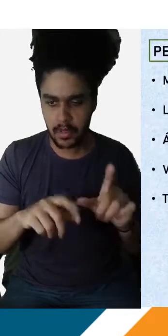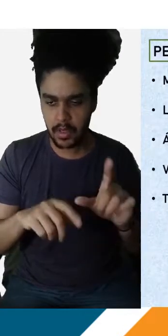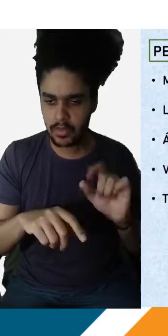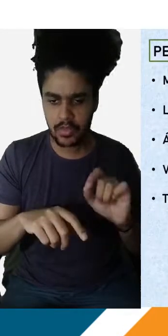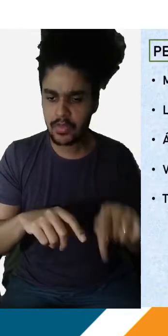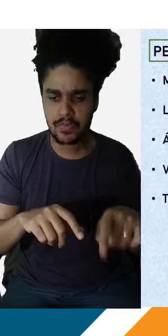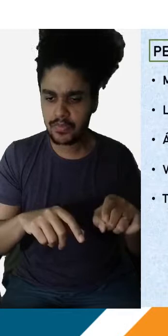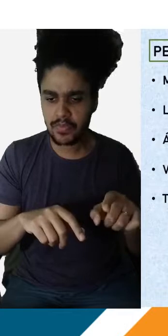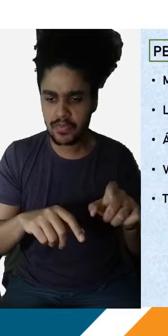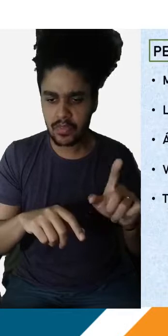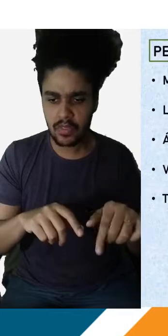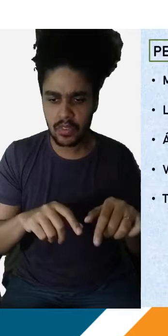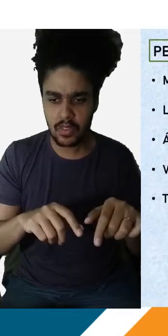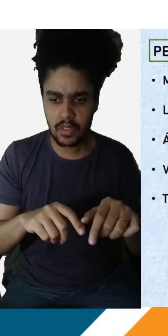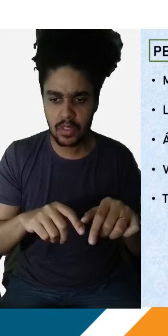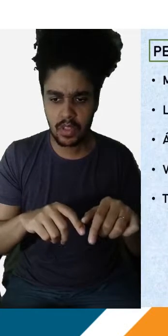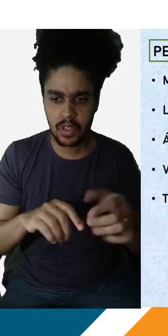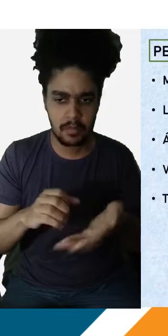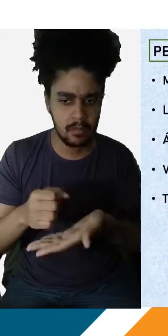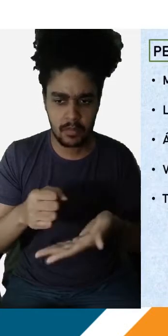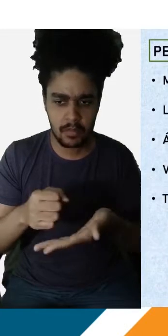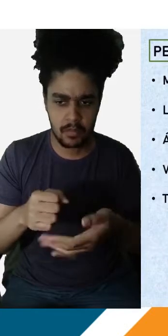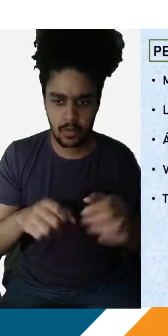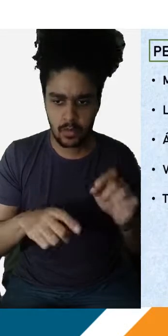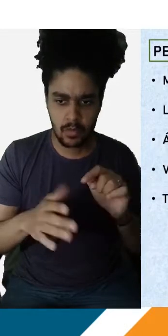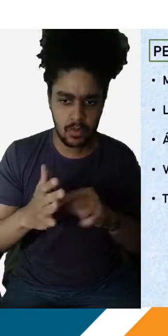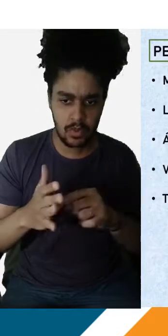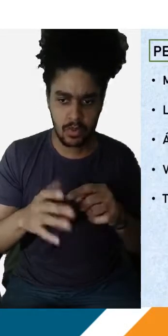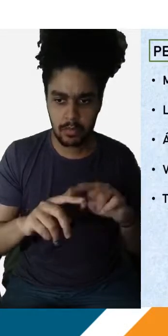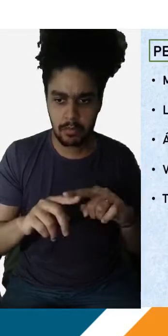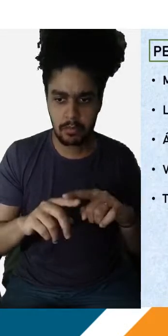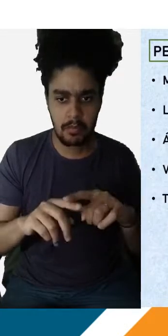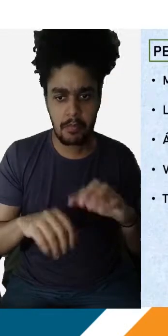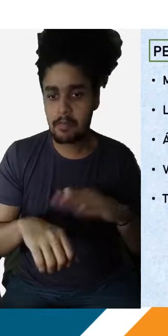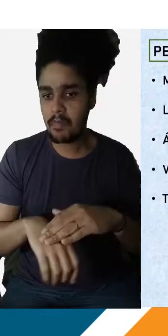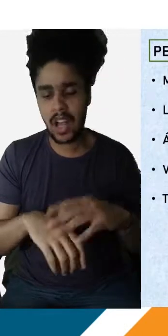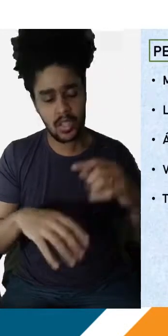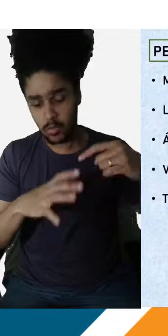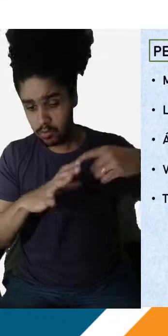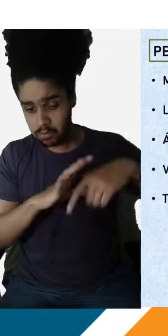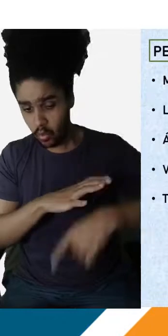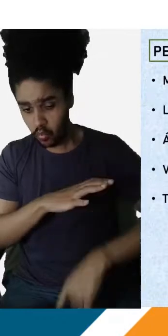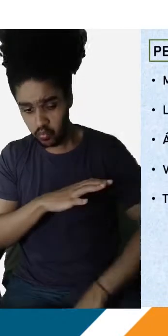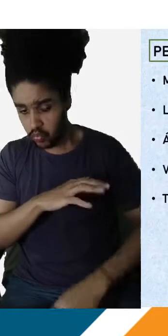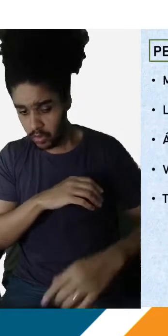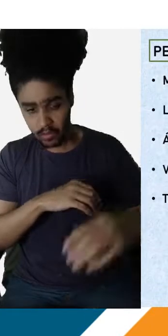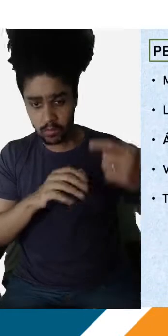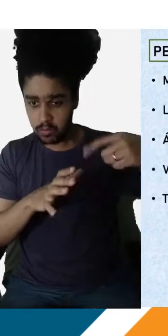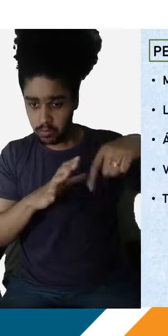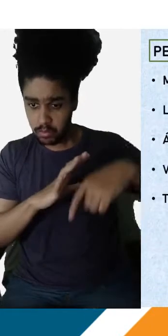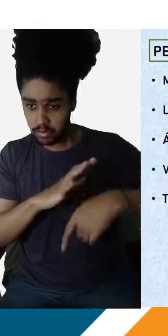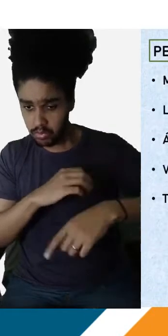O Talveg é basicamente o ponto mais profundo, mais fundo de um rio. E na